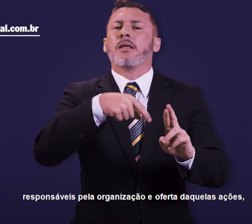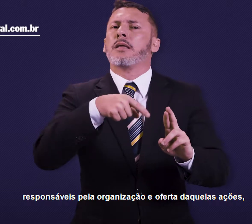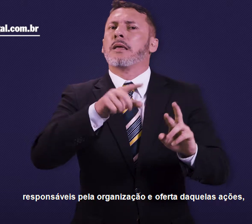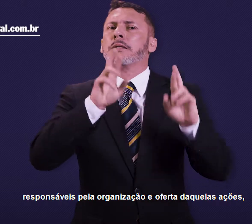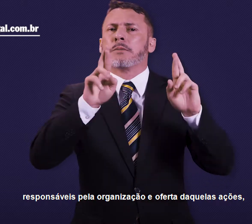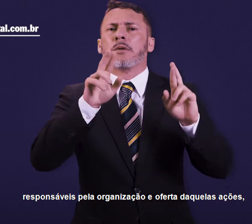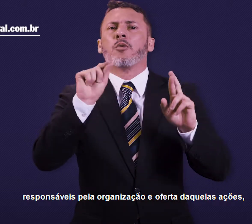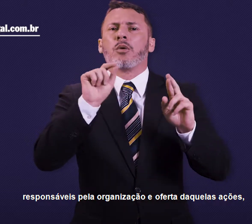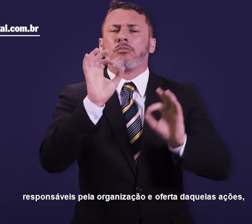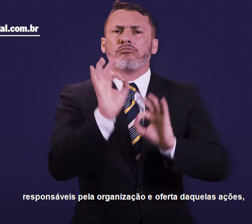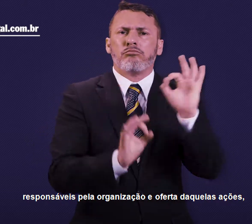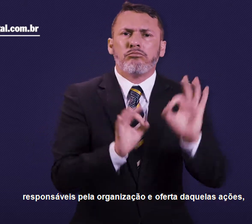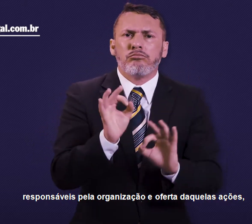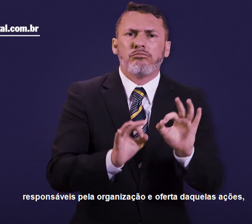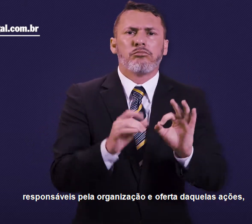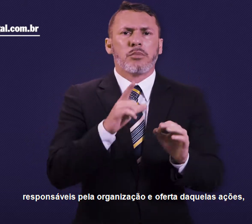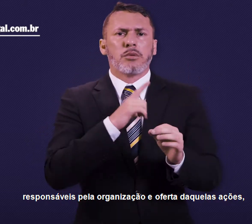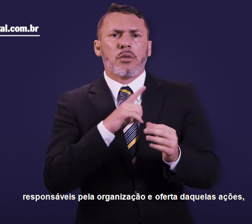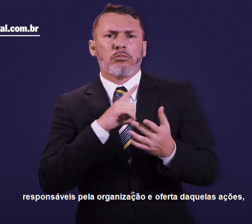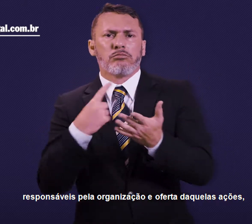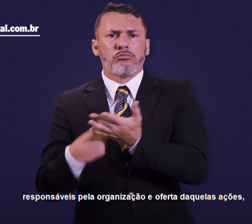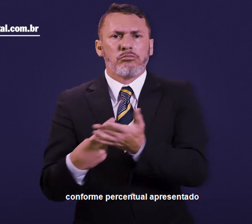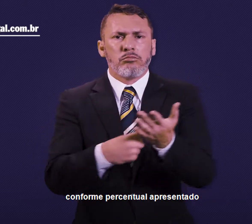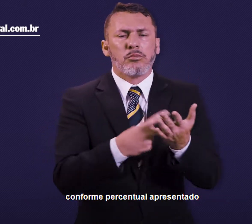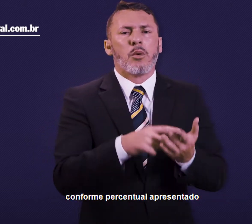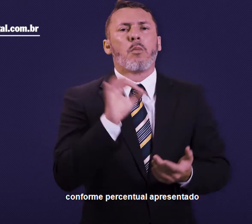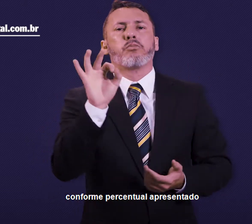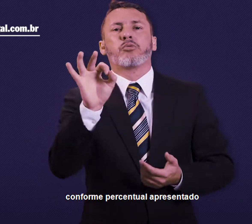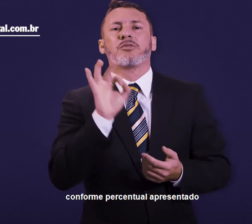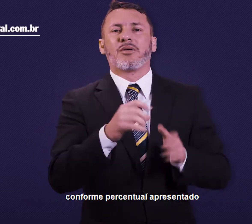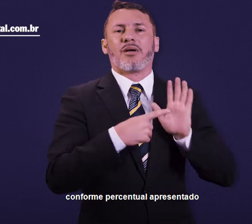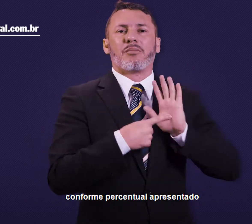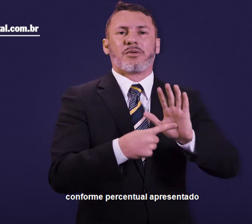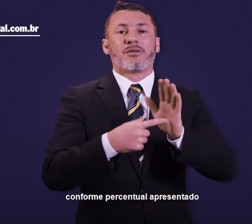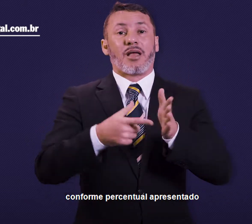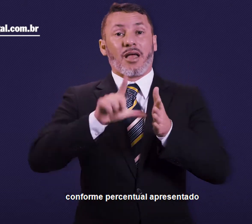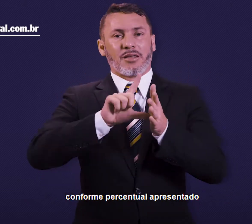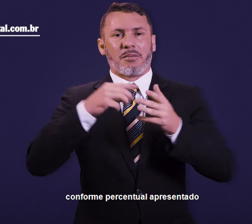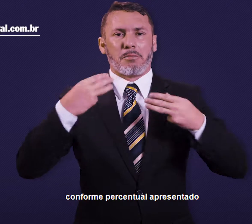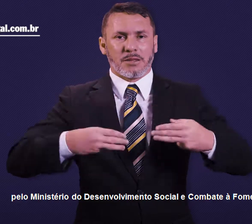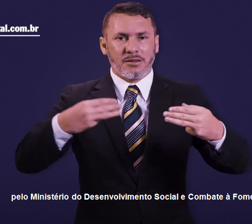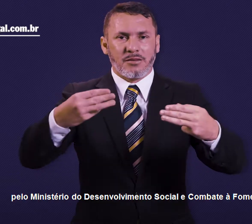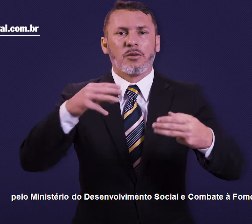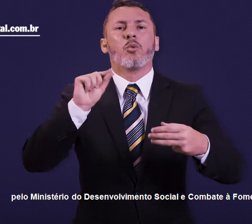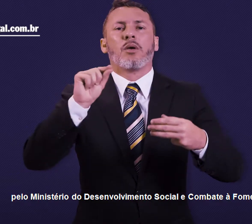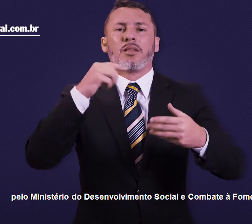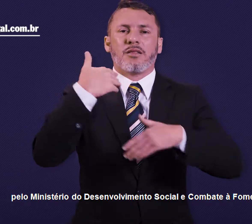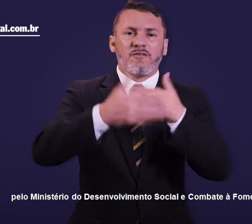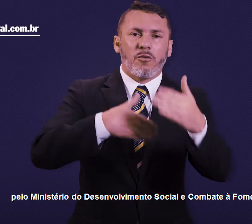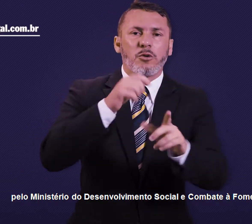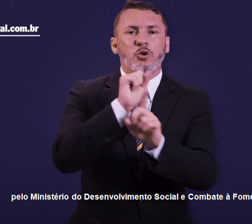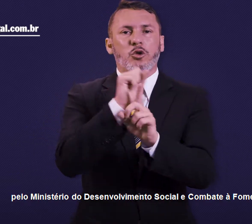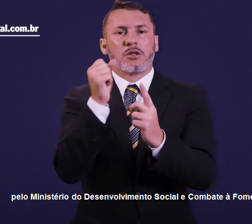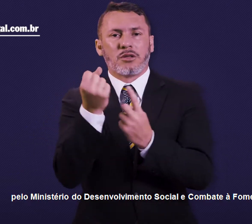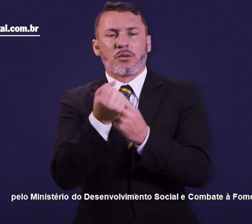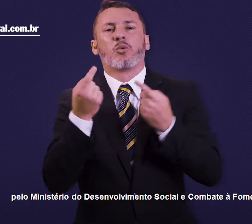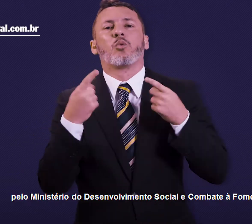pela organização e oferta daquelas ações, conforme percentual apresentado pelo Ministério do Desenvolvimento